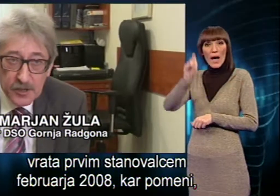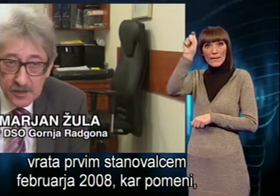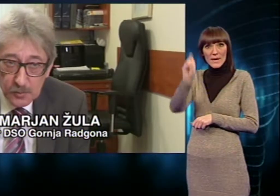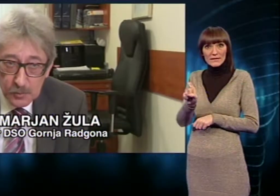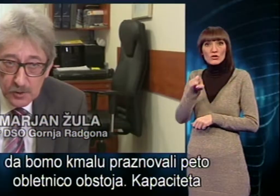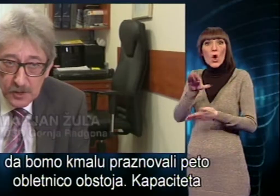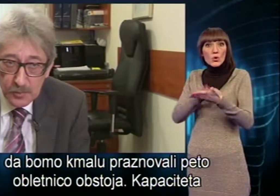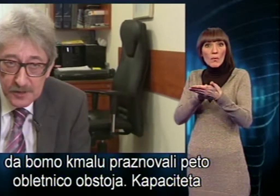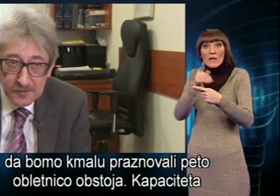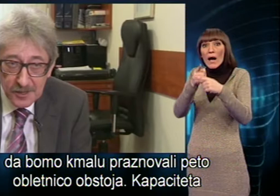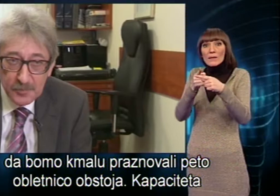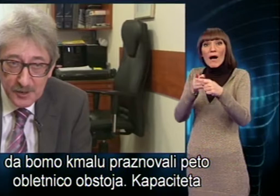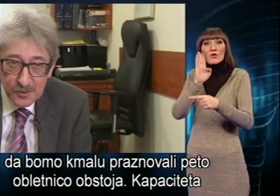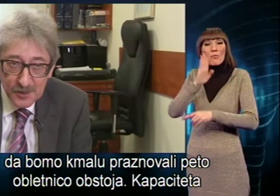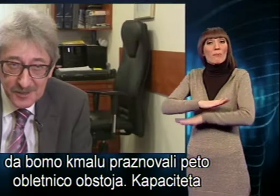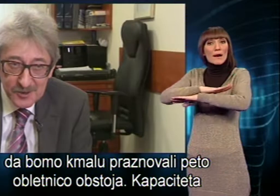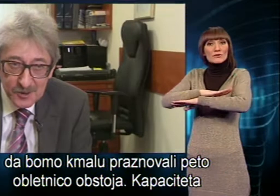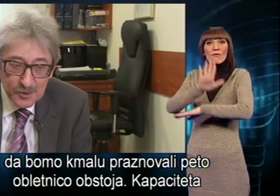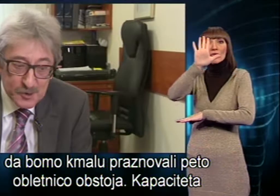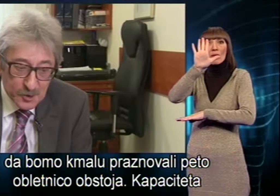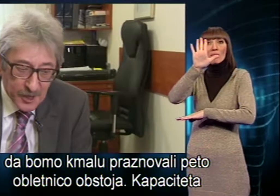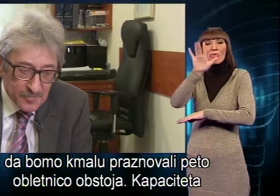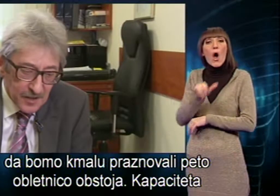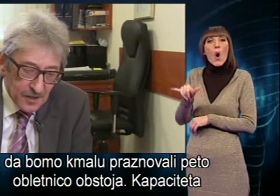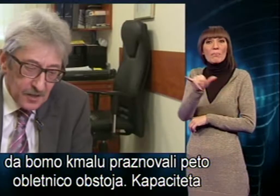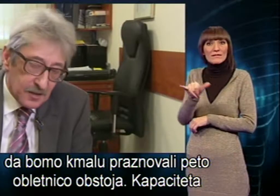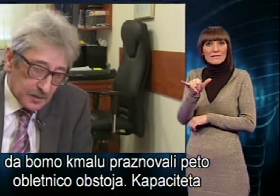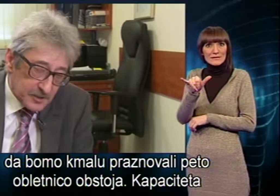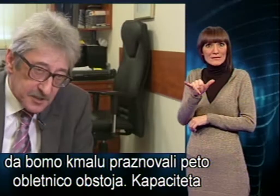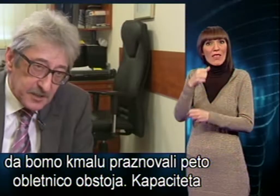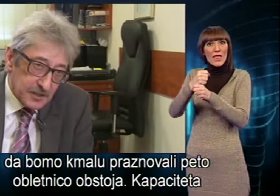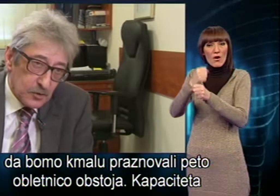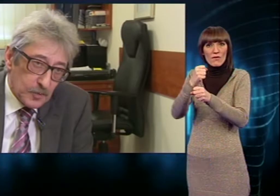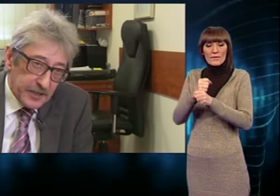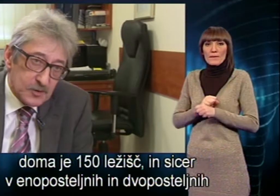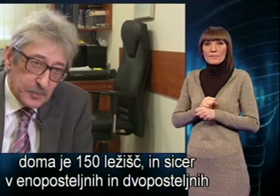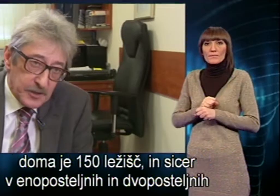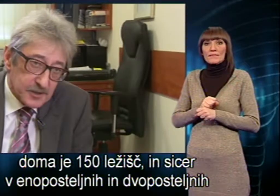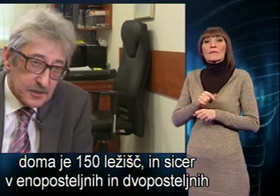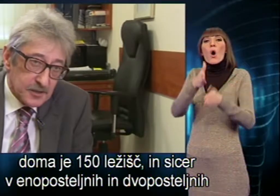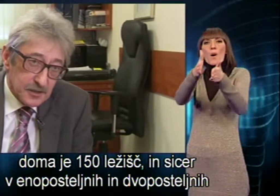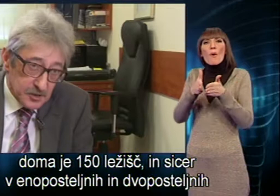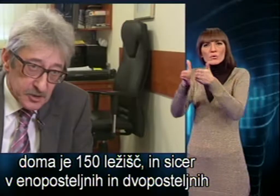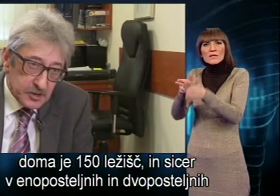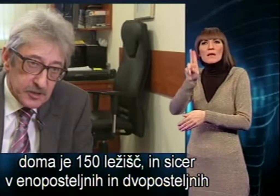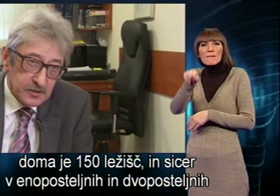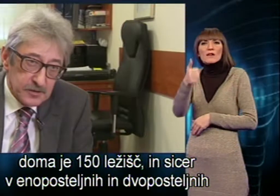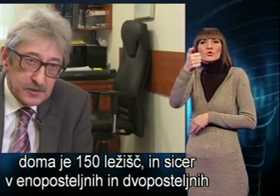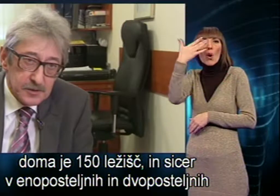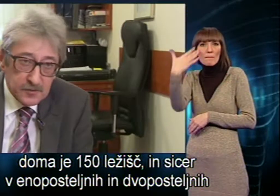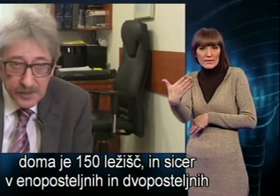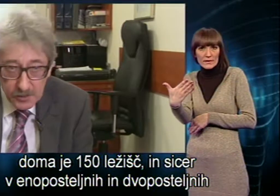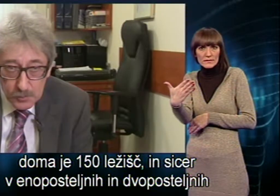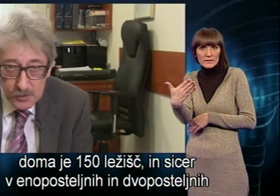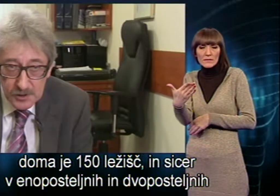kar pomeni, da bomo kmalu praznovali 5. obletnico obstoja. Kapaciteta doma je 150 ležišč,